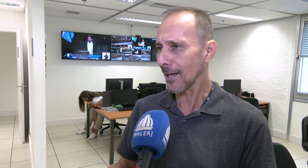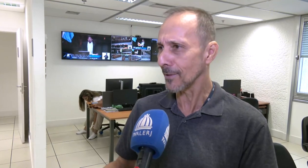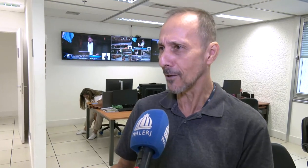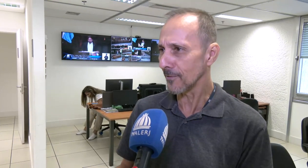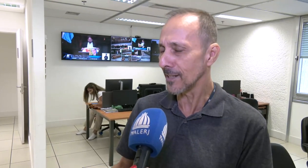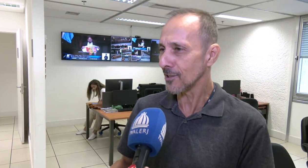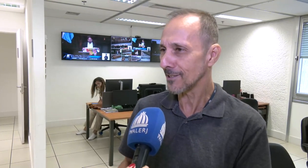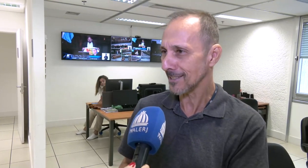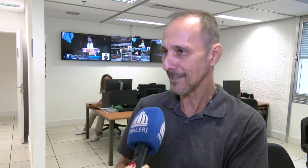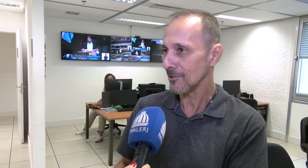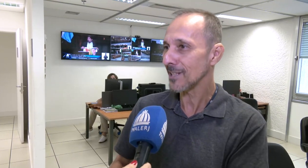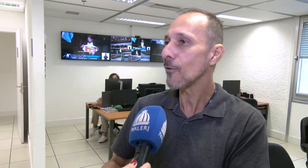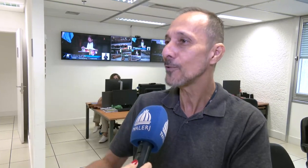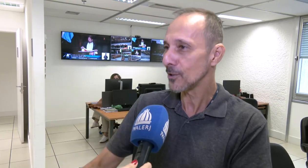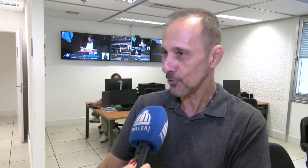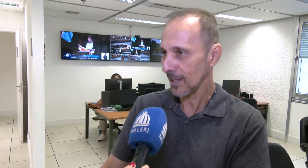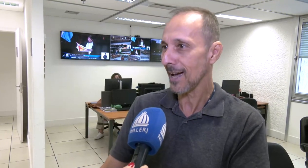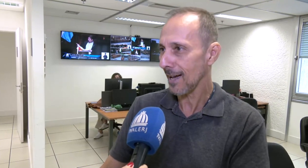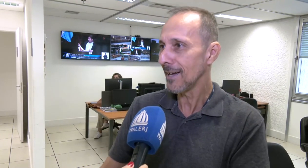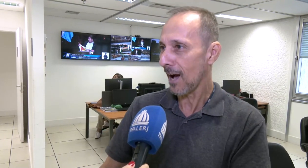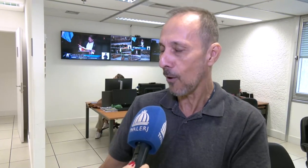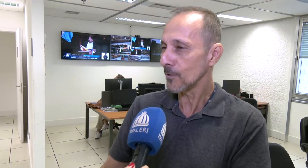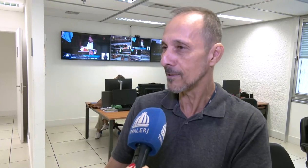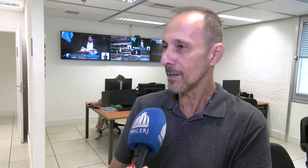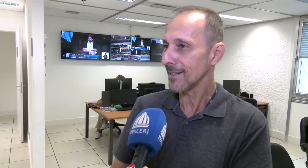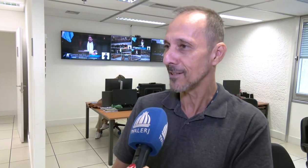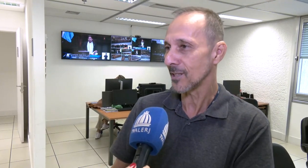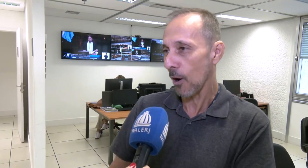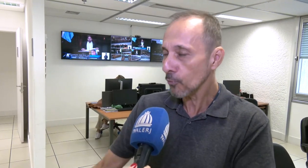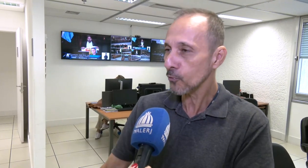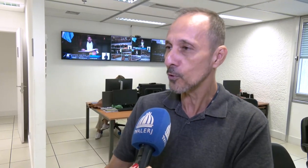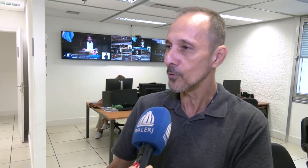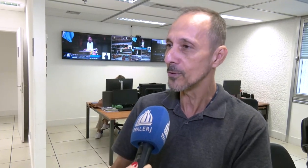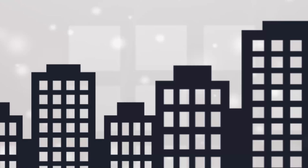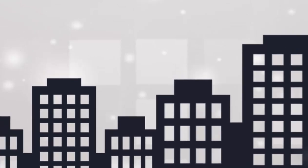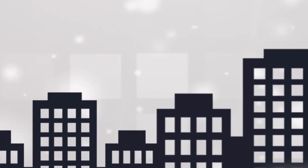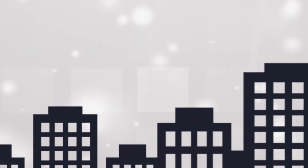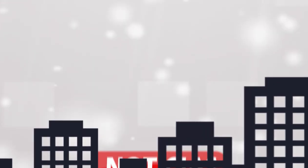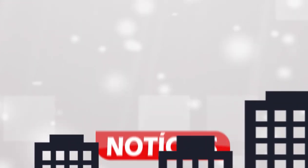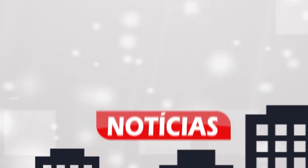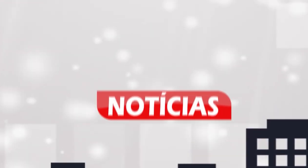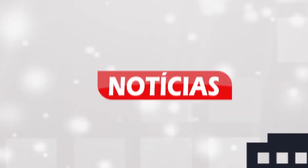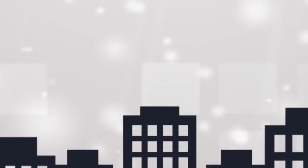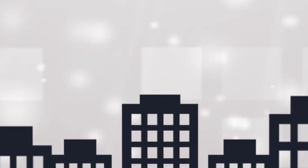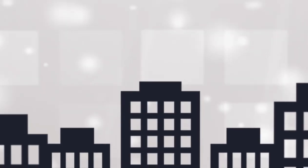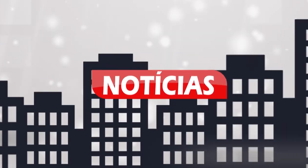Então, é claro que é evidente que está conseguindo chegar aonde se pretende, que é ao surdo.